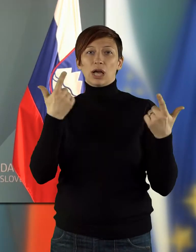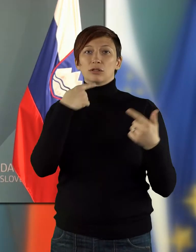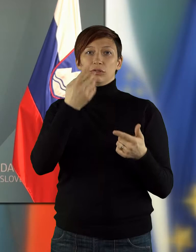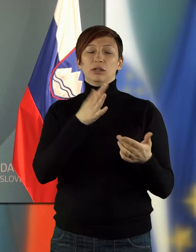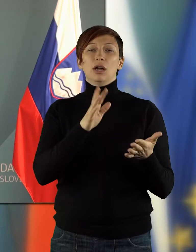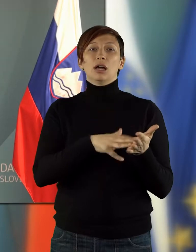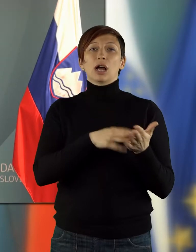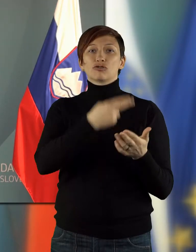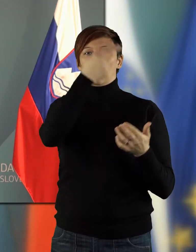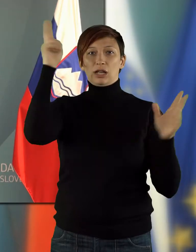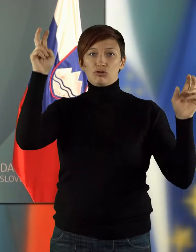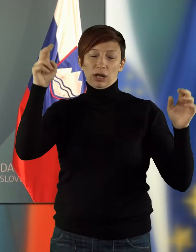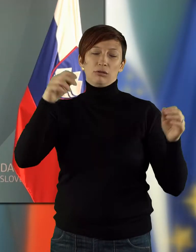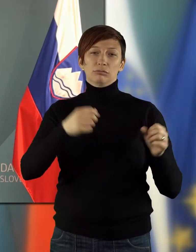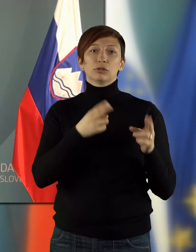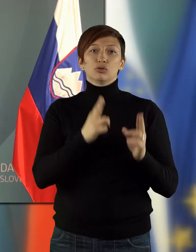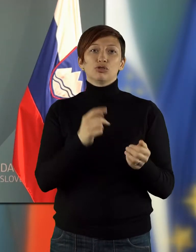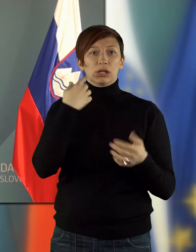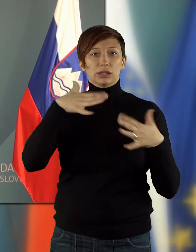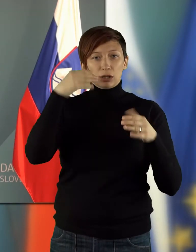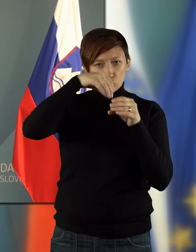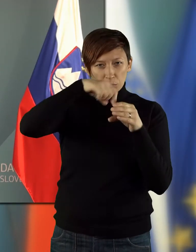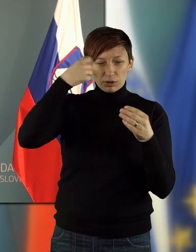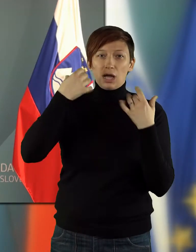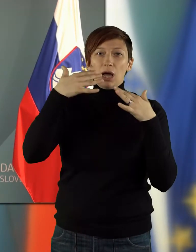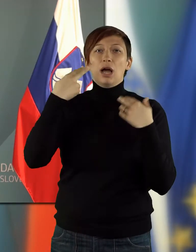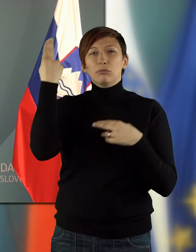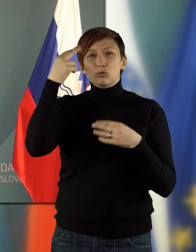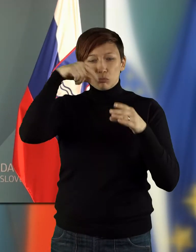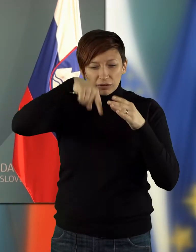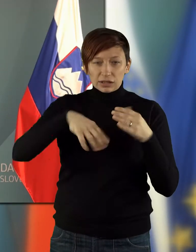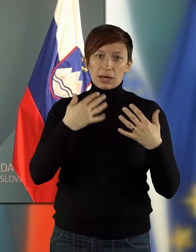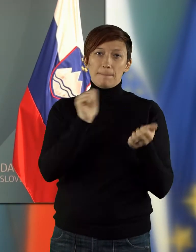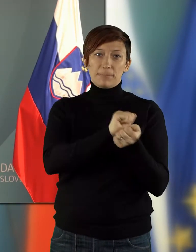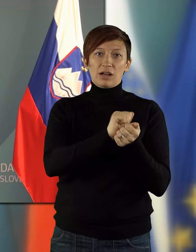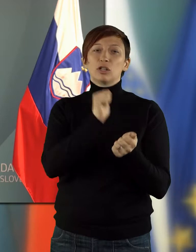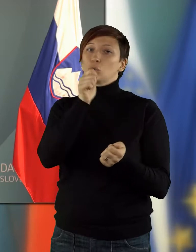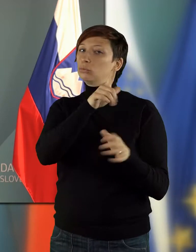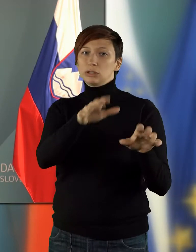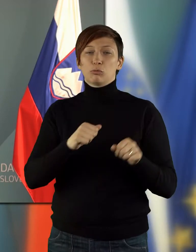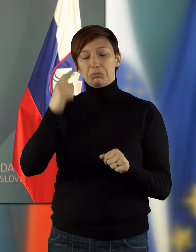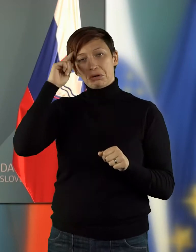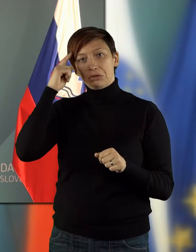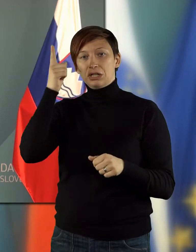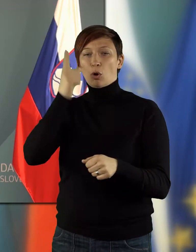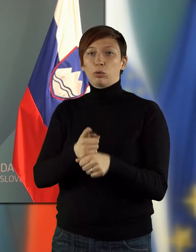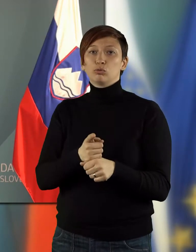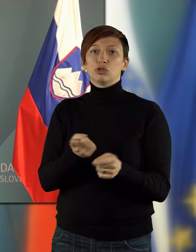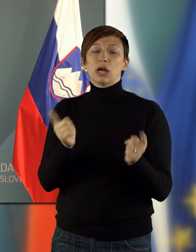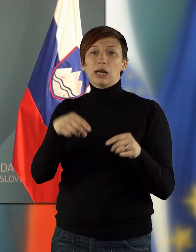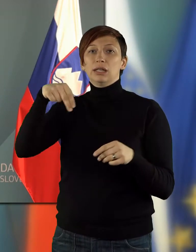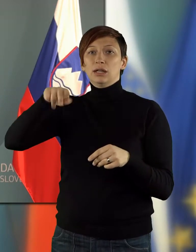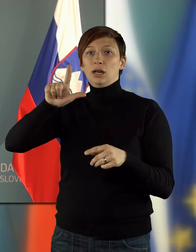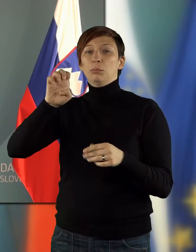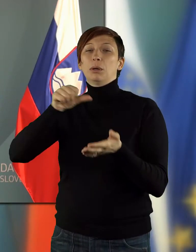zelo jasno povedala, kakšno naše načelno stališče glede razlage prava. Nikoli pa nismo sprejemali na vladi kakšnega mnenja ali